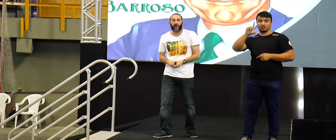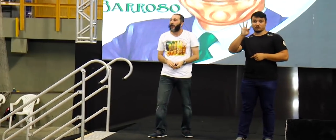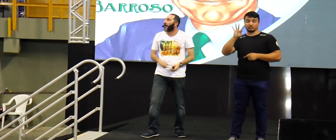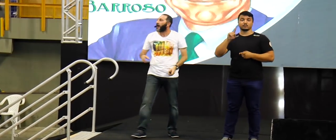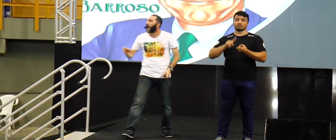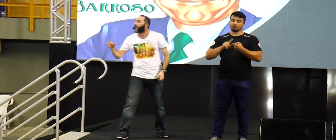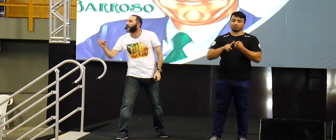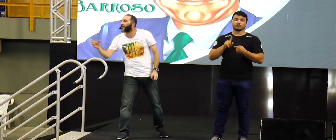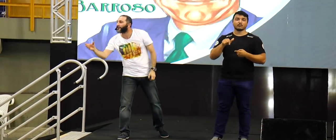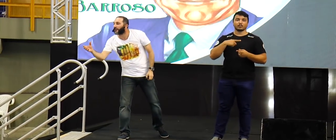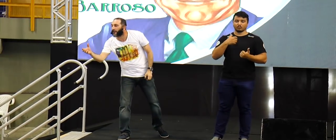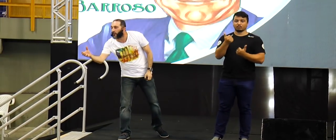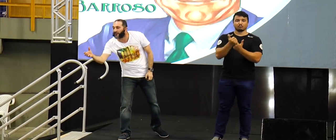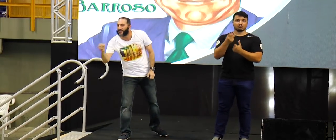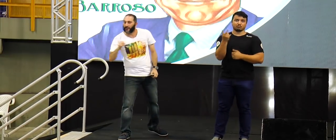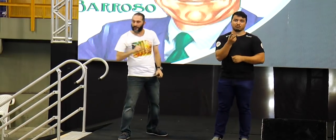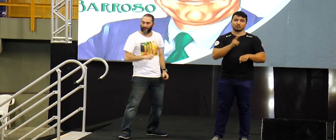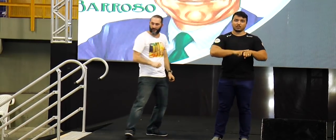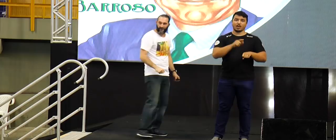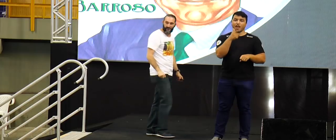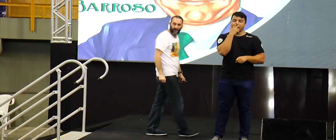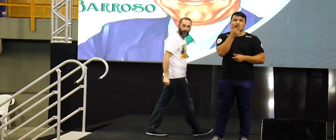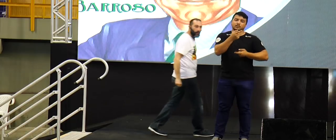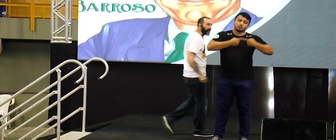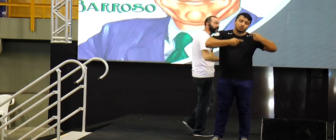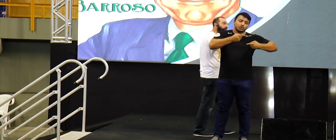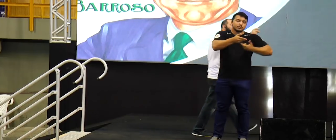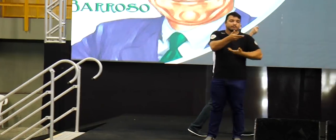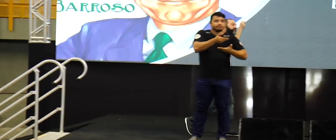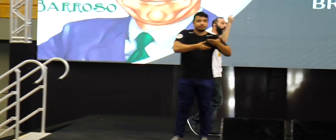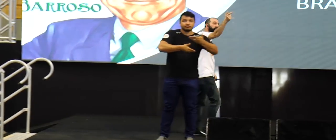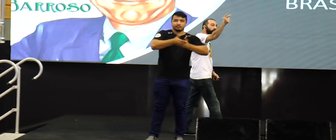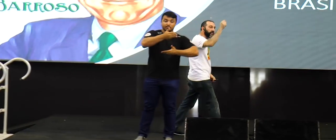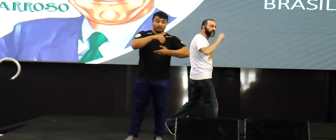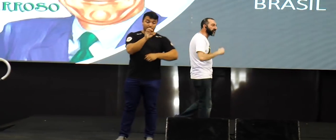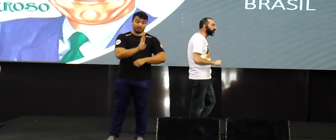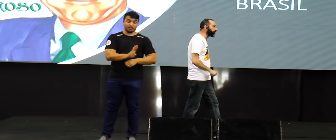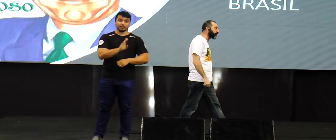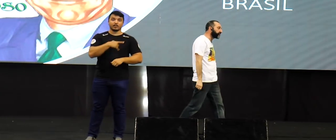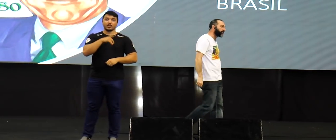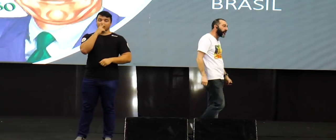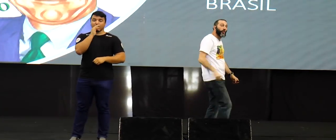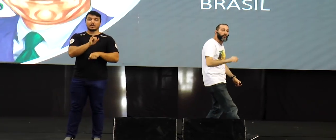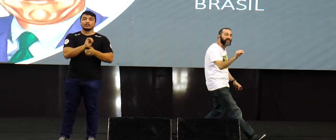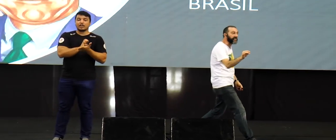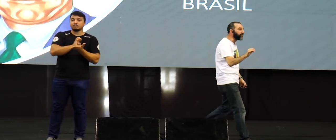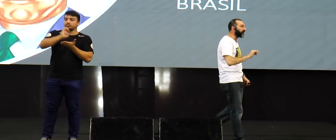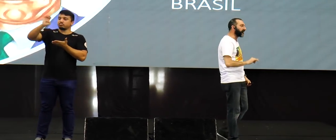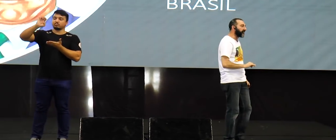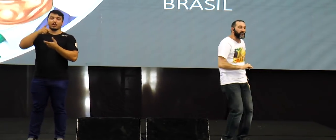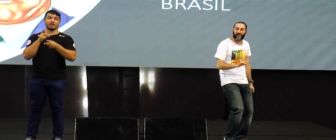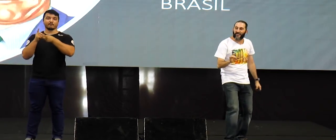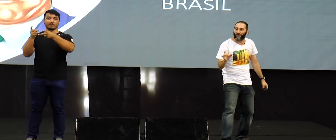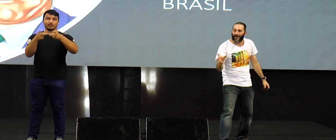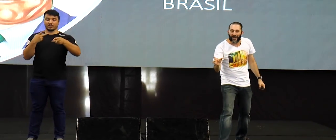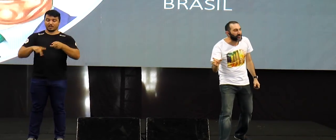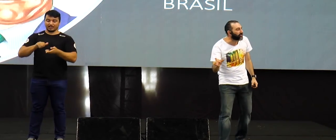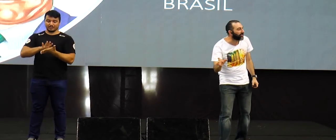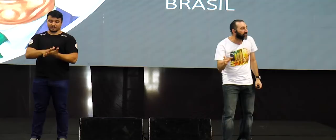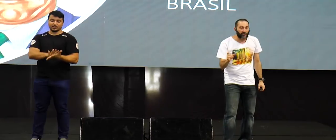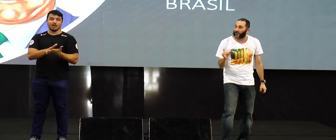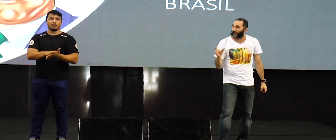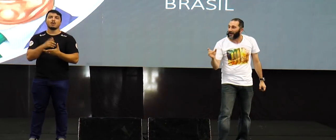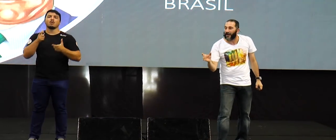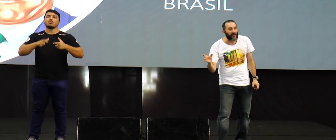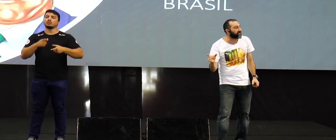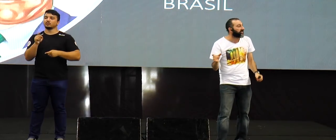Roosevelt, a política da boa vizinhança. O Brasil vai exportar o seu samba. O samba fazia